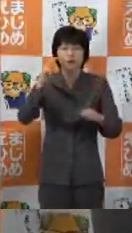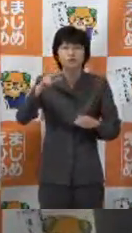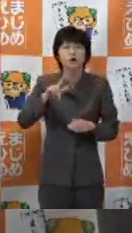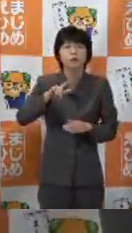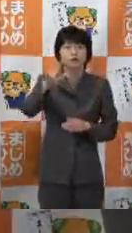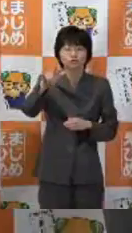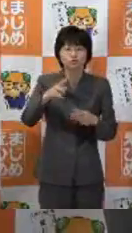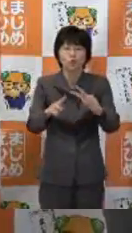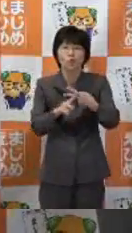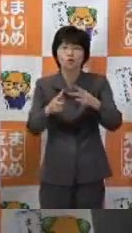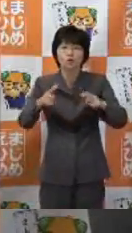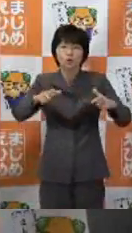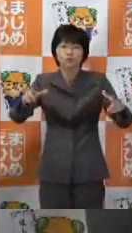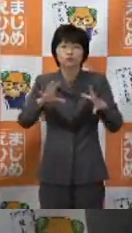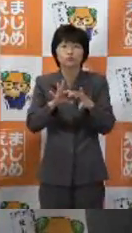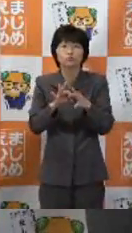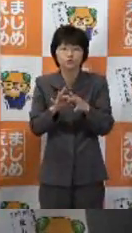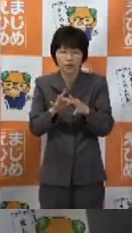江上増えろ